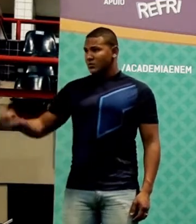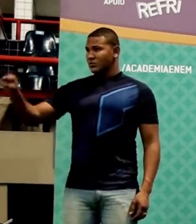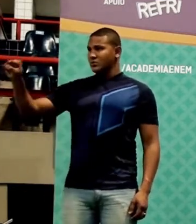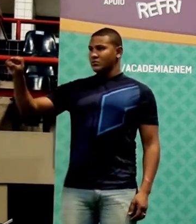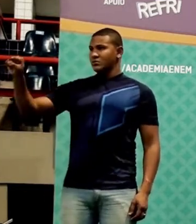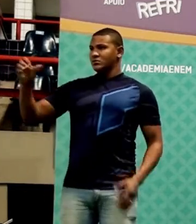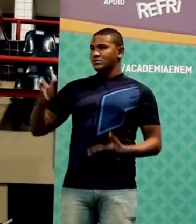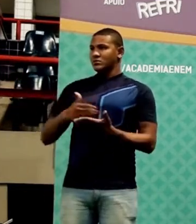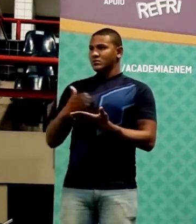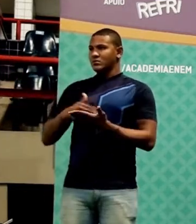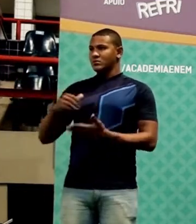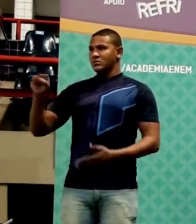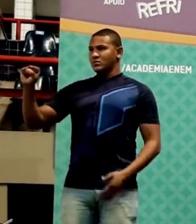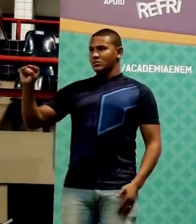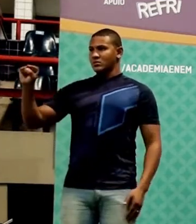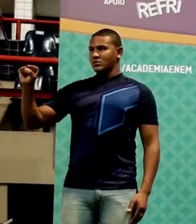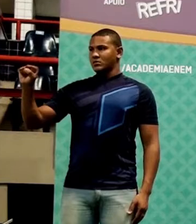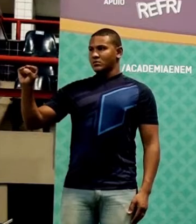8, página 8.